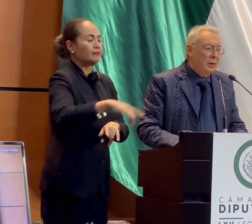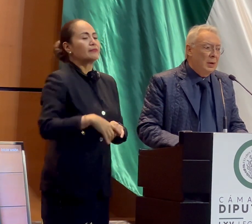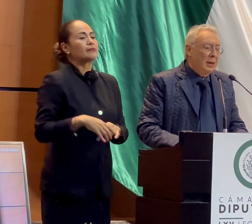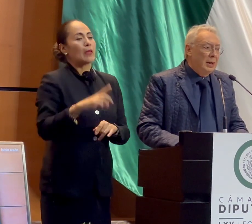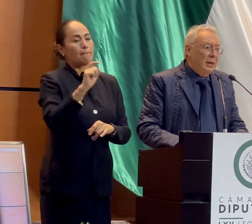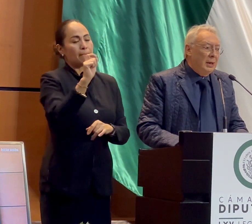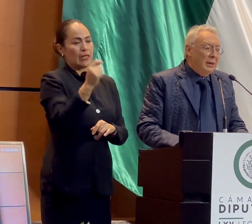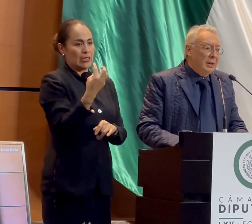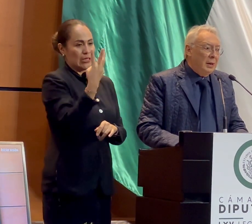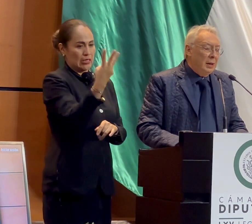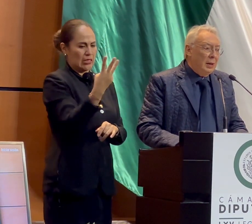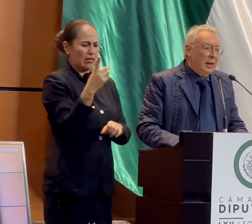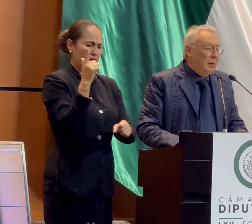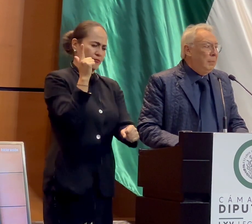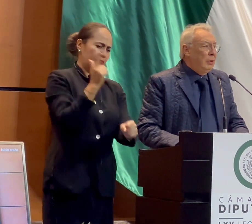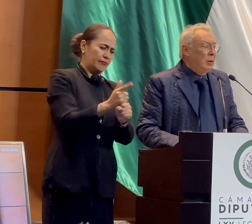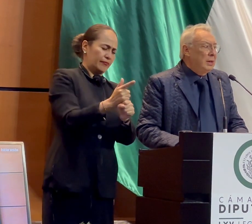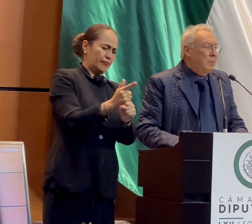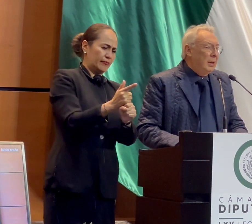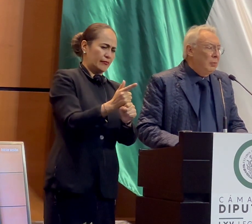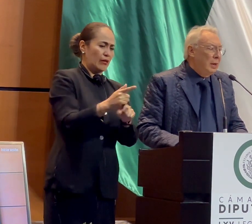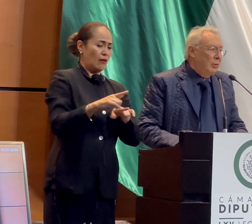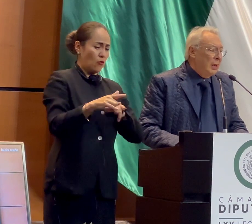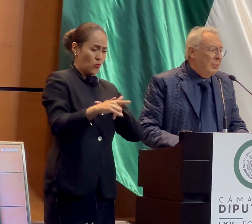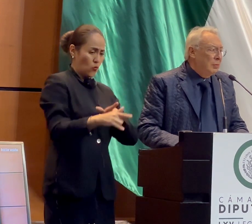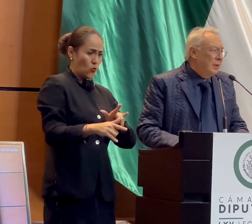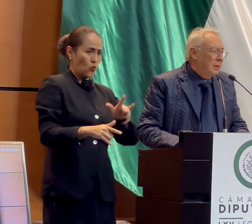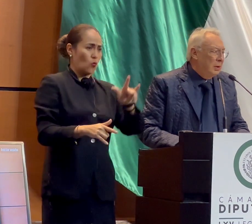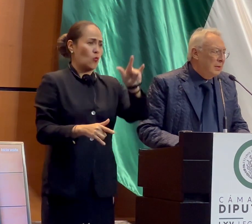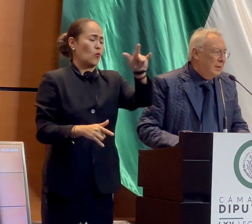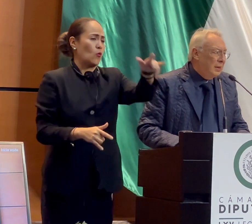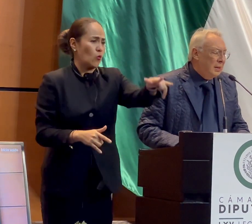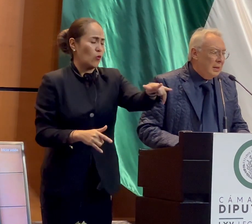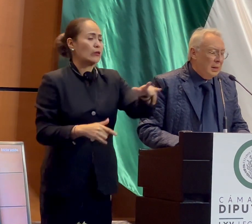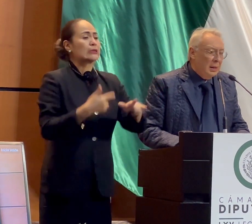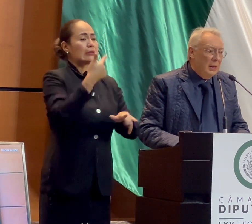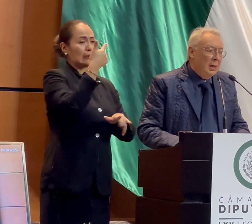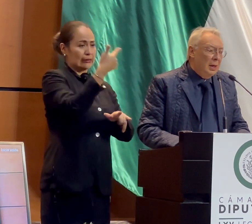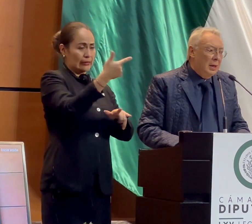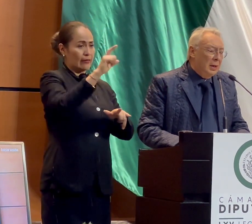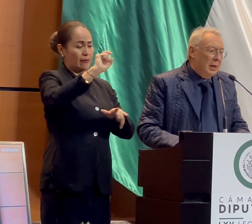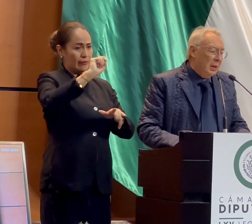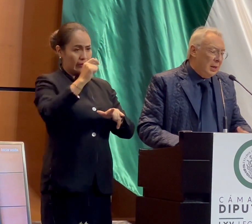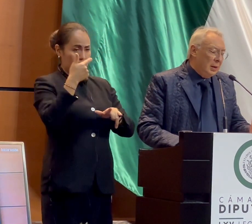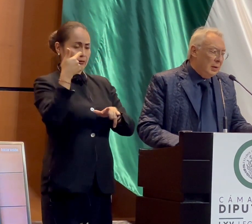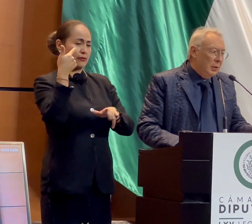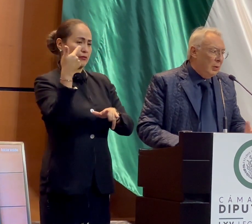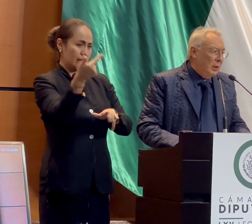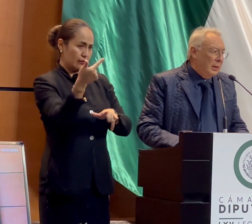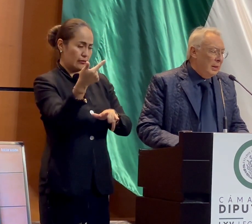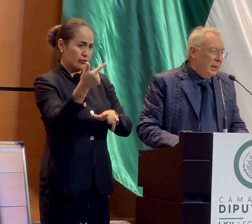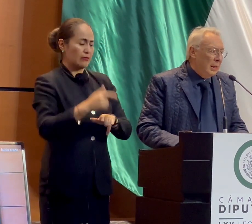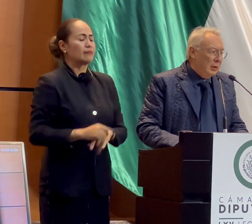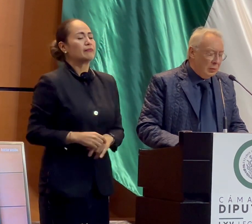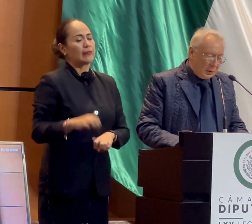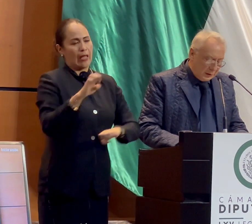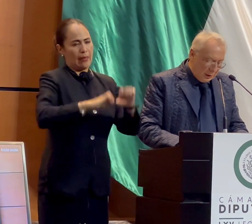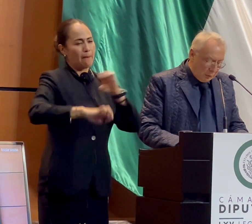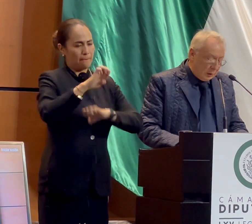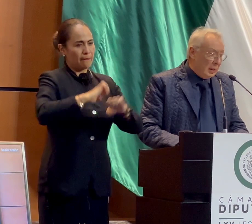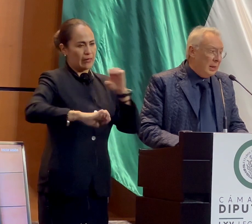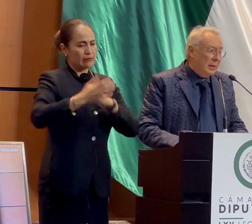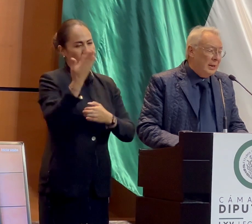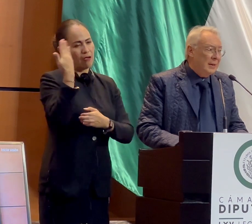caso, e impidió el despegue de una aeronave, un 727 de una aerolínea en aquel